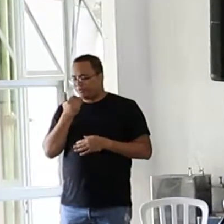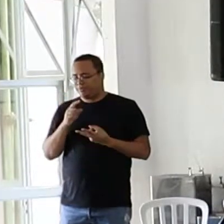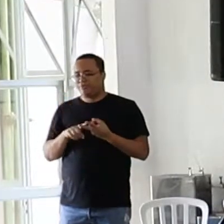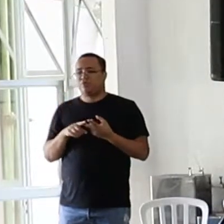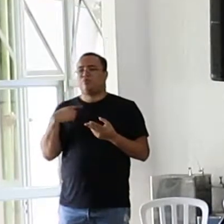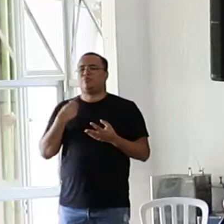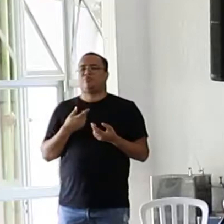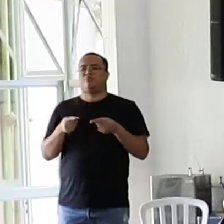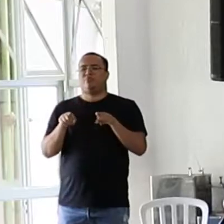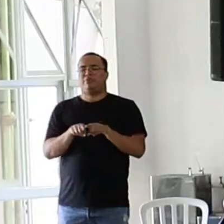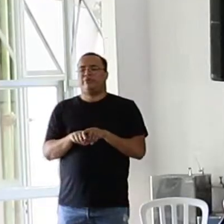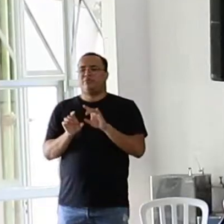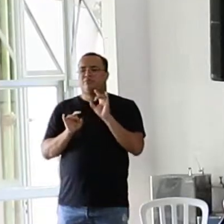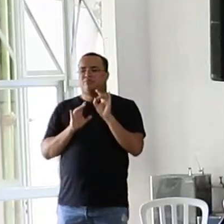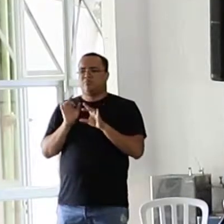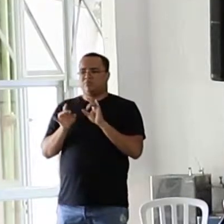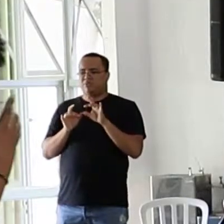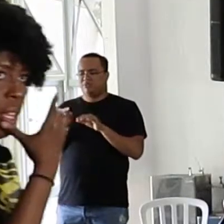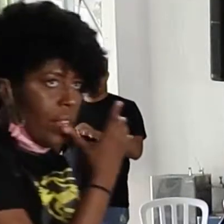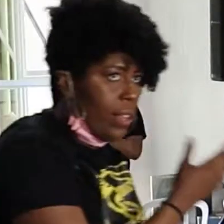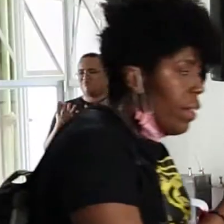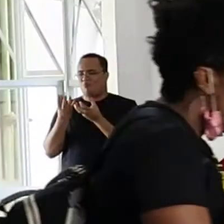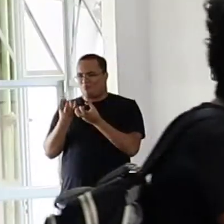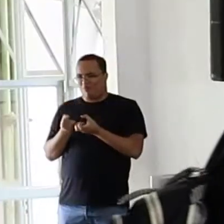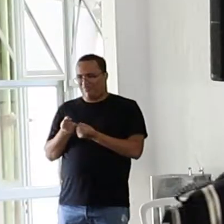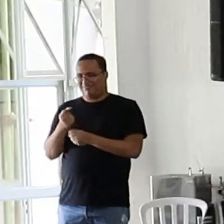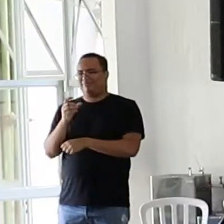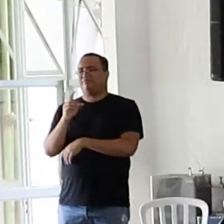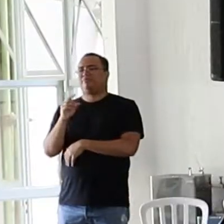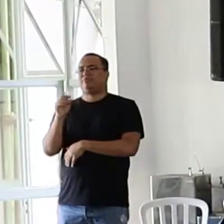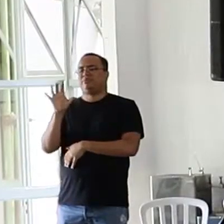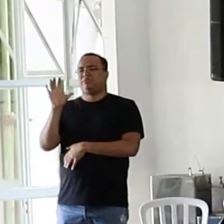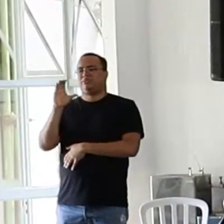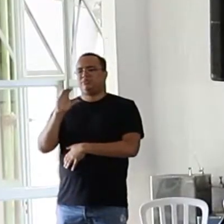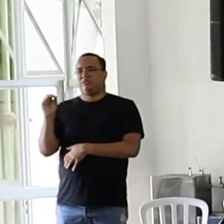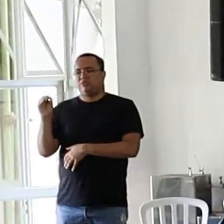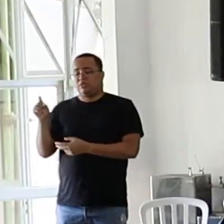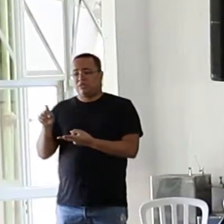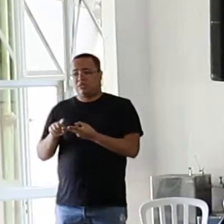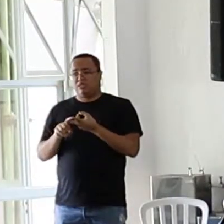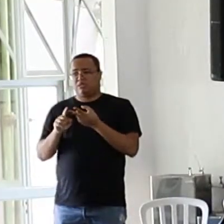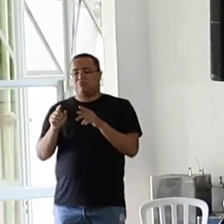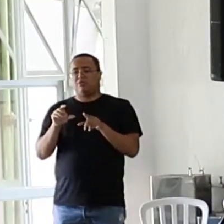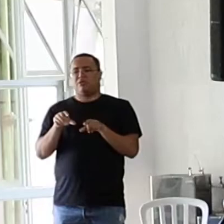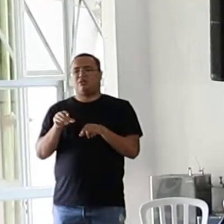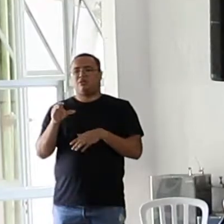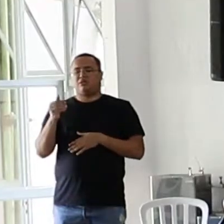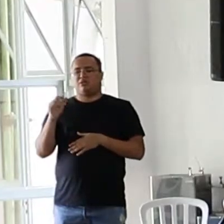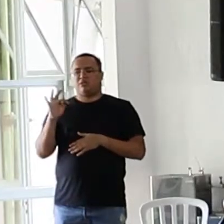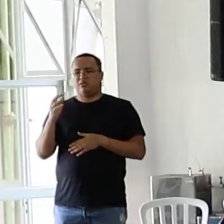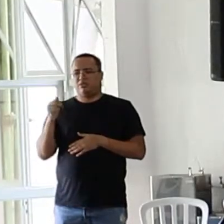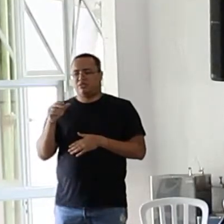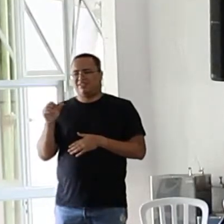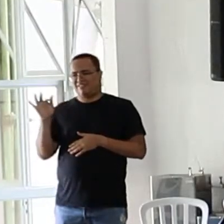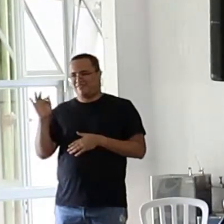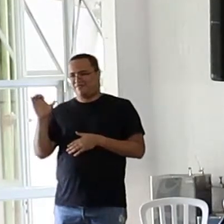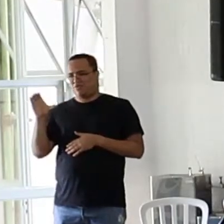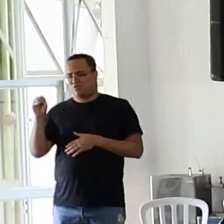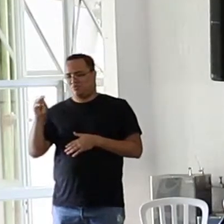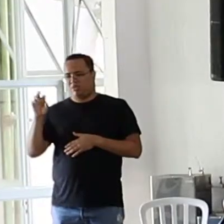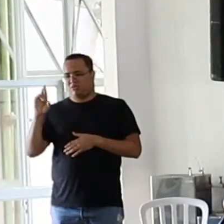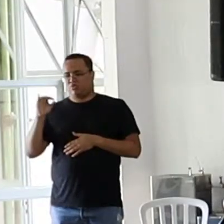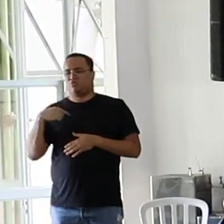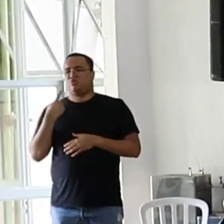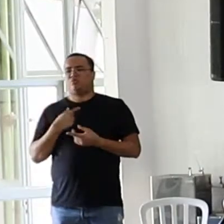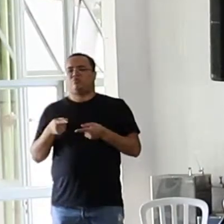e várias dessas pessoas que compõem a programação são parceiros da secretaria quero fazer uma menção especial a pessoas que não estão no dispositivo mas que estão na plateia